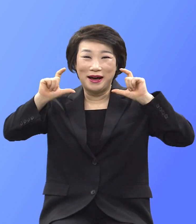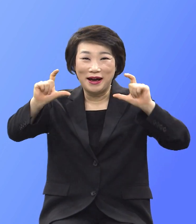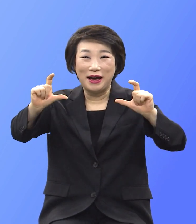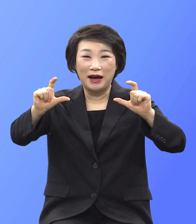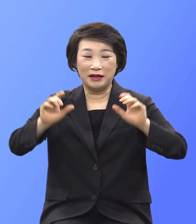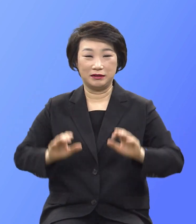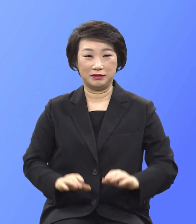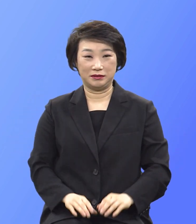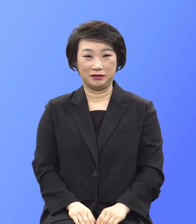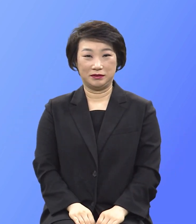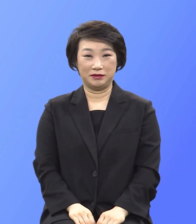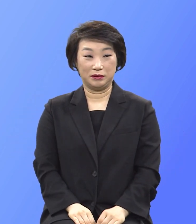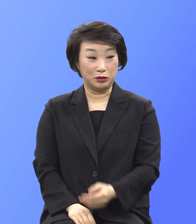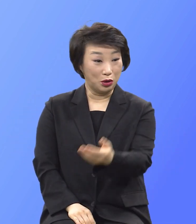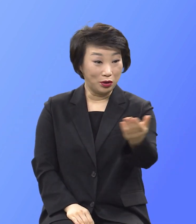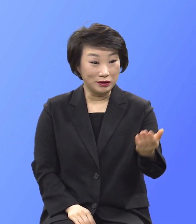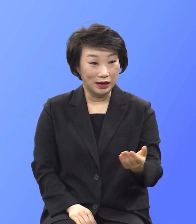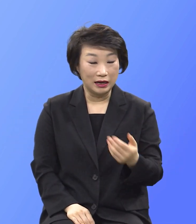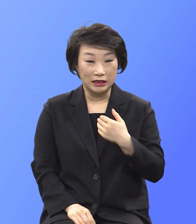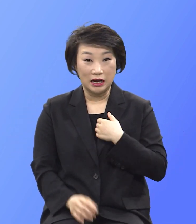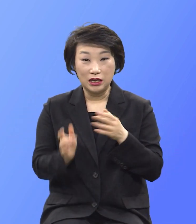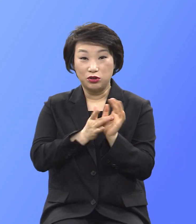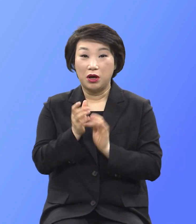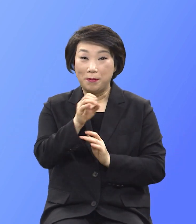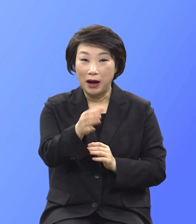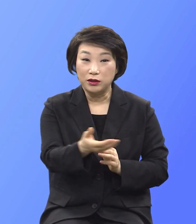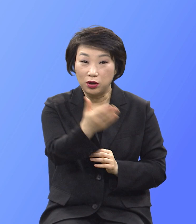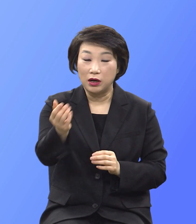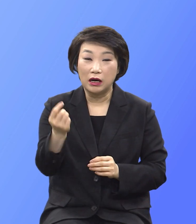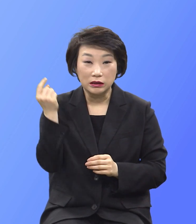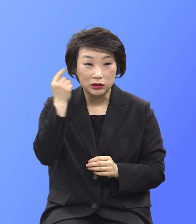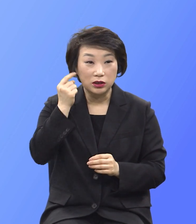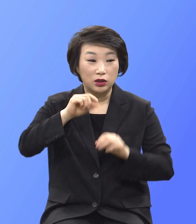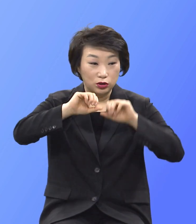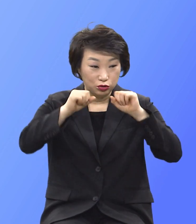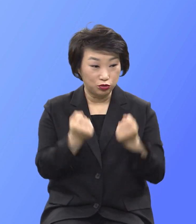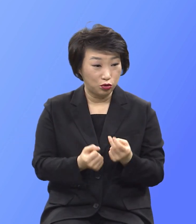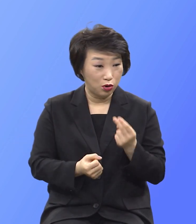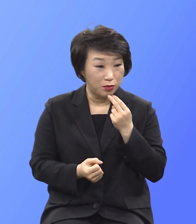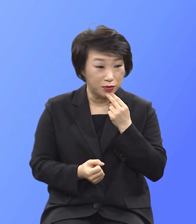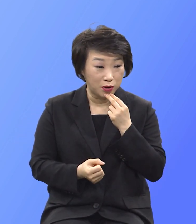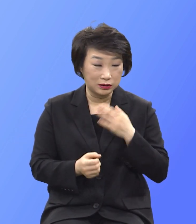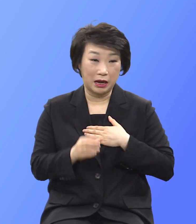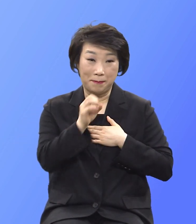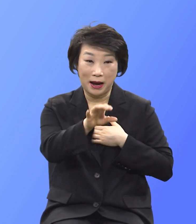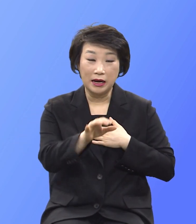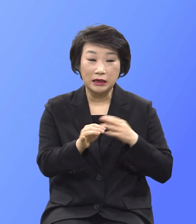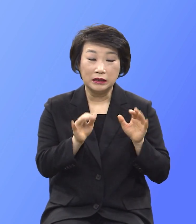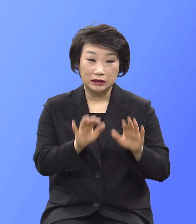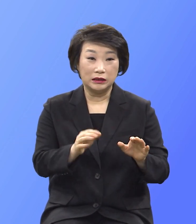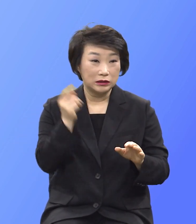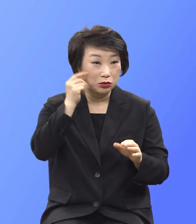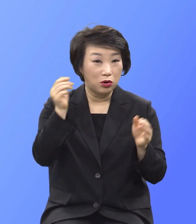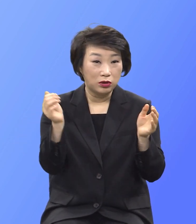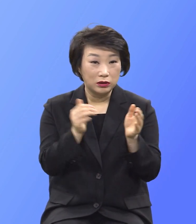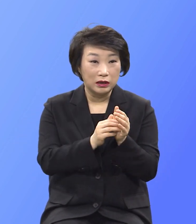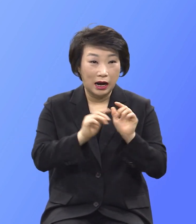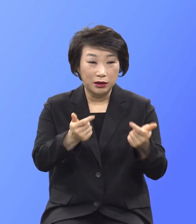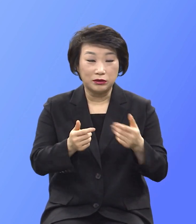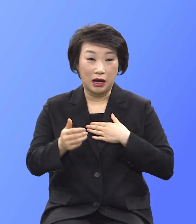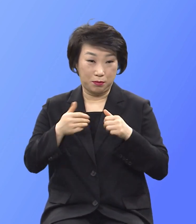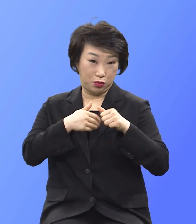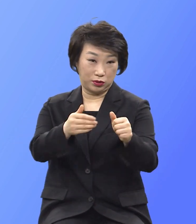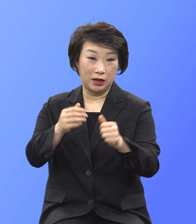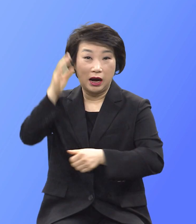가라사대 너희가 내 말을 듣지 않는 것은 내 말을 듣지 않는 게 아니야. 나를